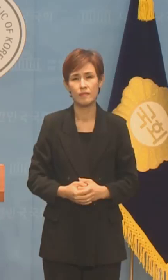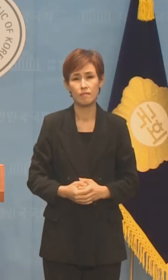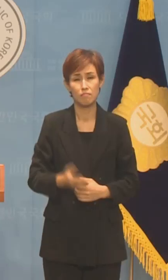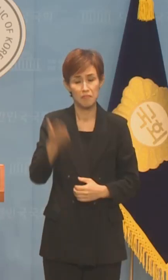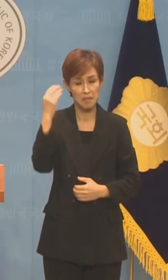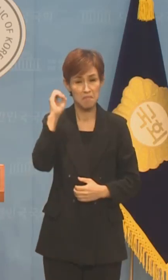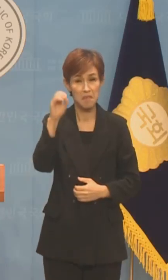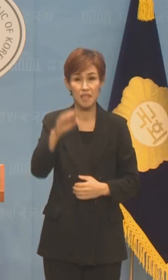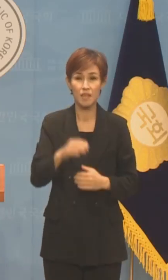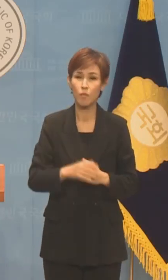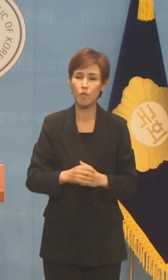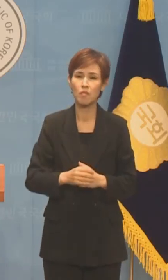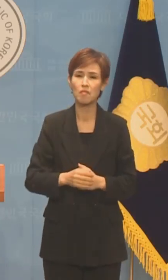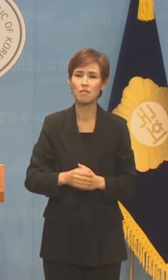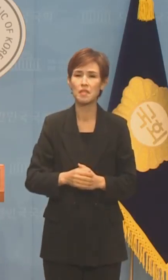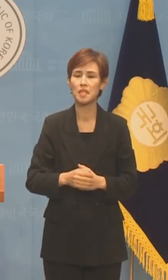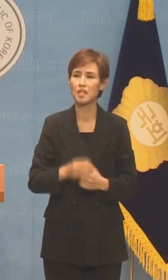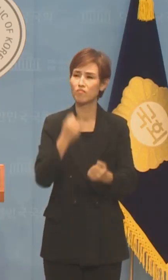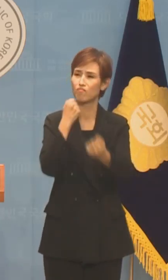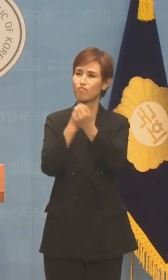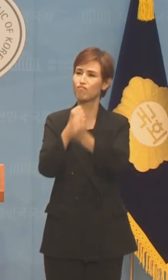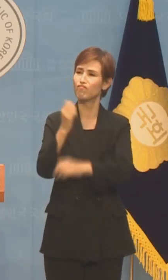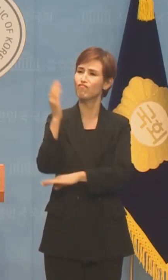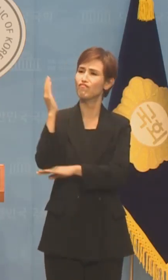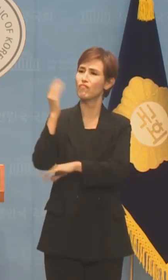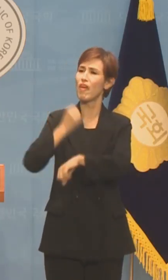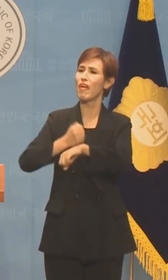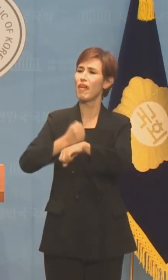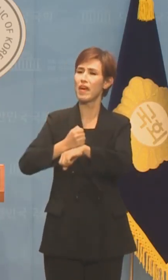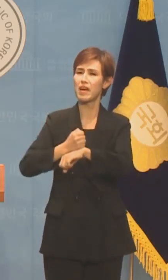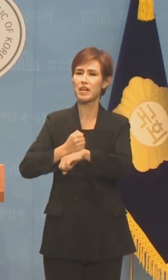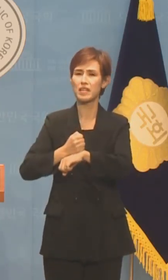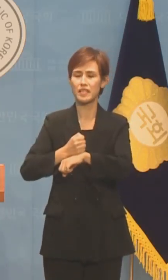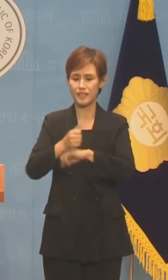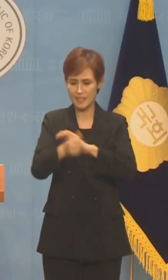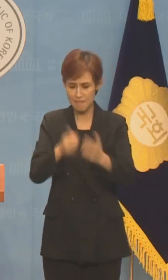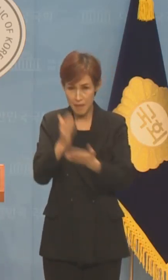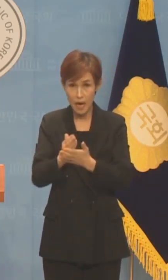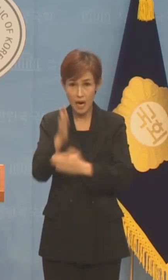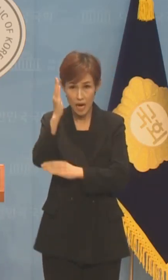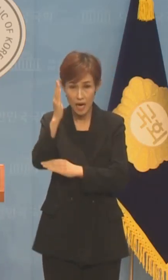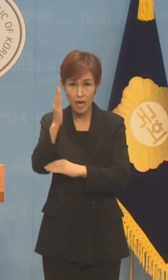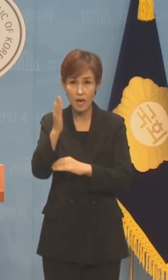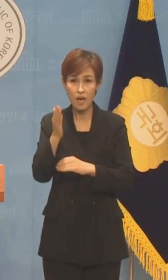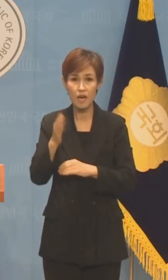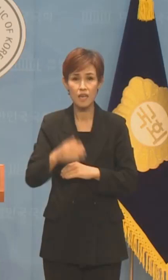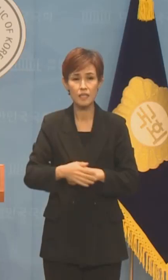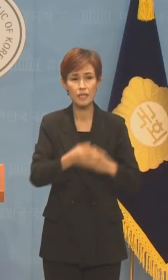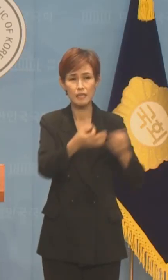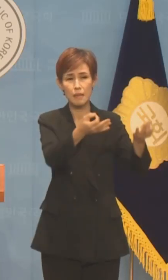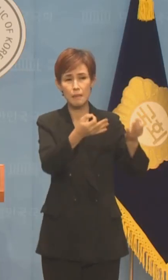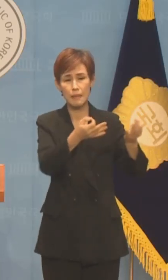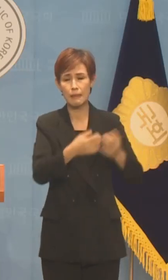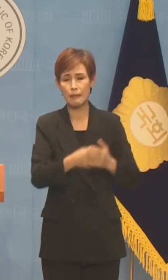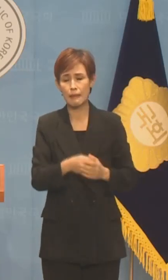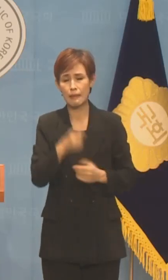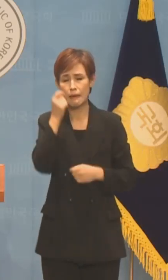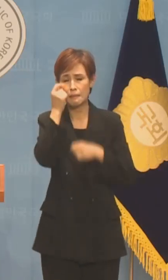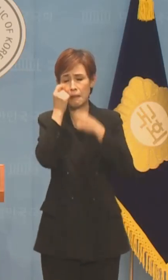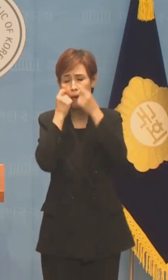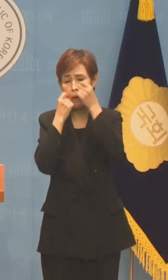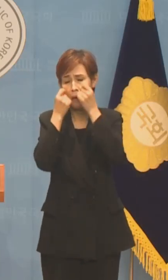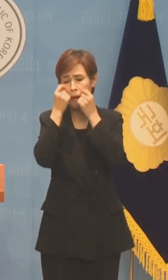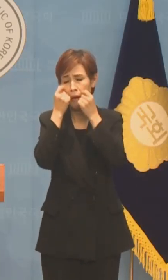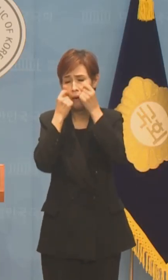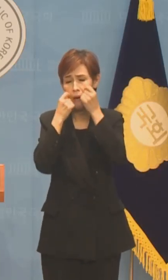언제는 고개 빳빳하게 들고 낯두껍게 다니자라더니 극렬 지지층에게 봐달라는 듯 눈물